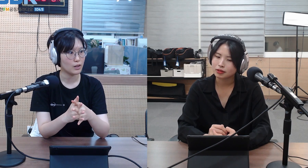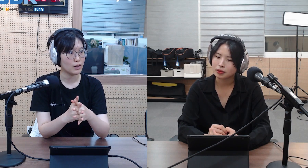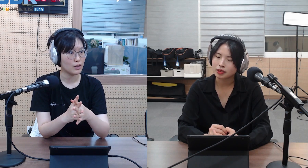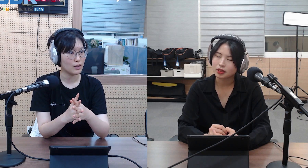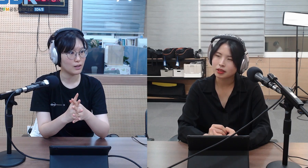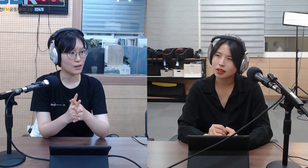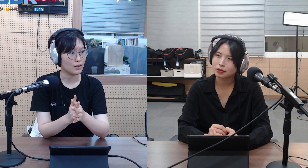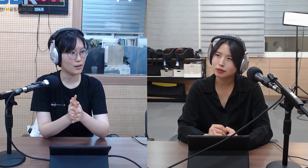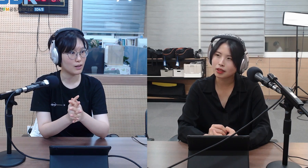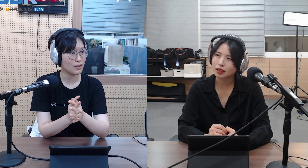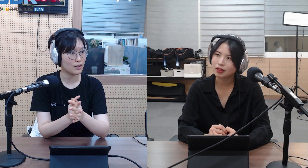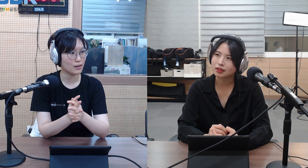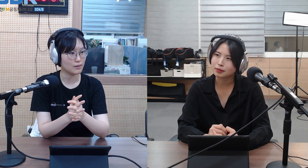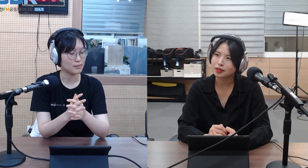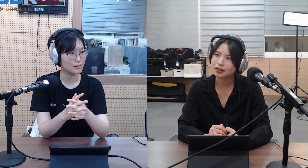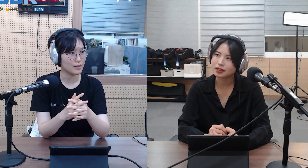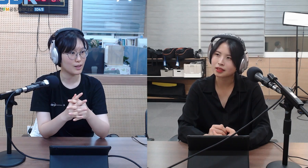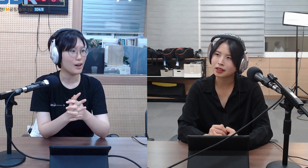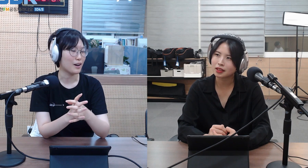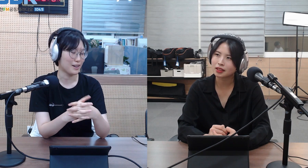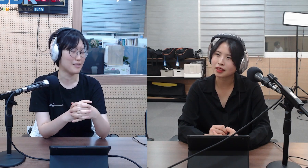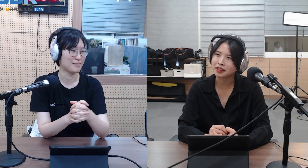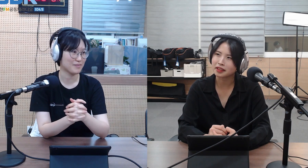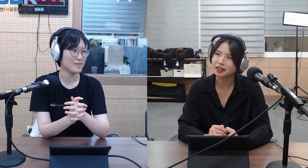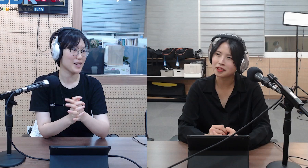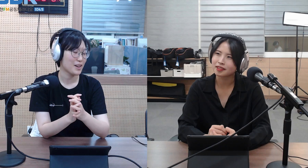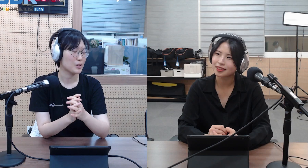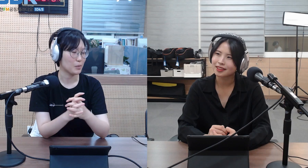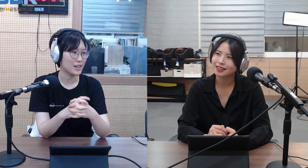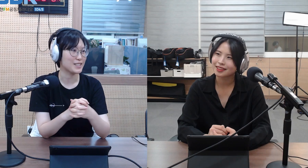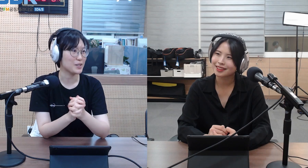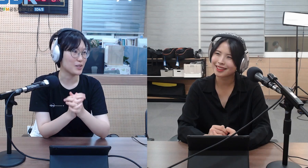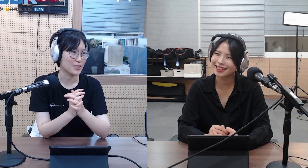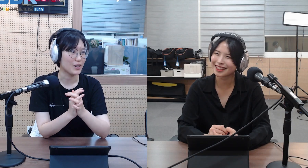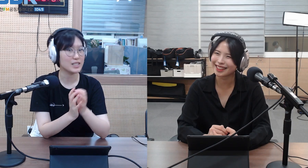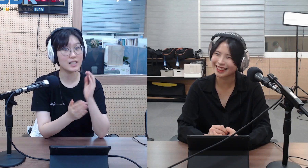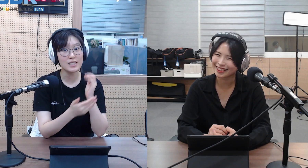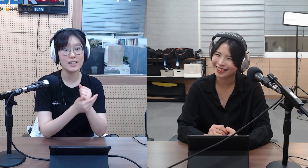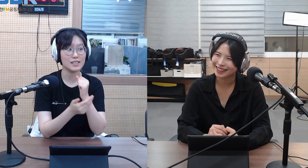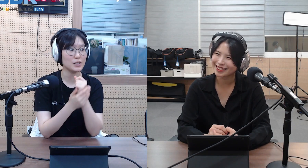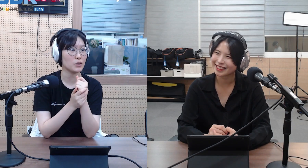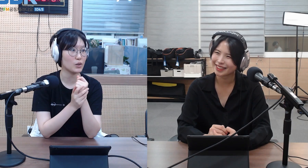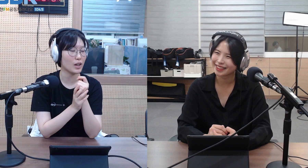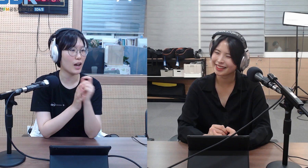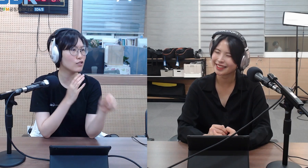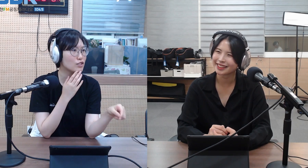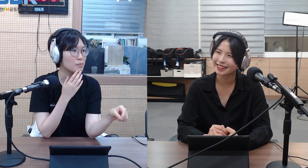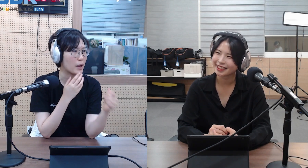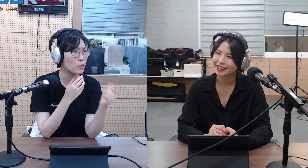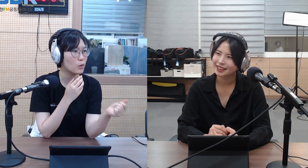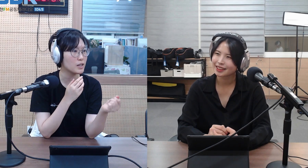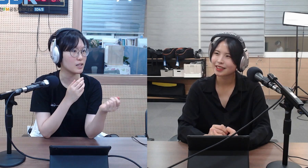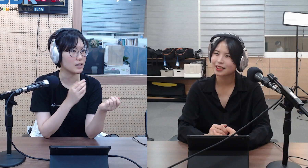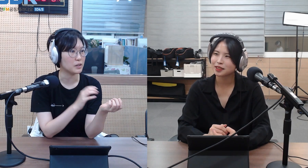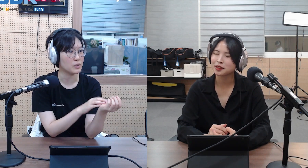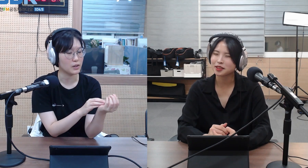그러면 한국의 음식은 생각이 안 났나요? 정말 그리웠어요. 진짜 그리웠던 게 한국은 매콤하잖아요. 그렇죠.